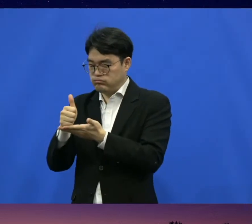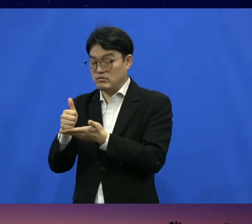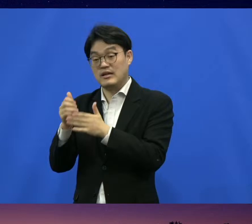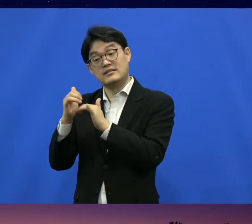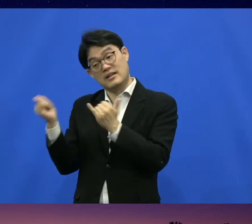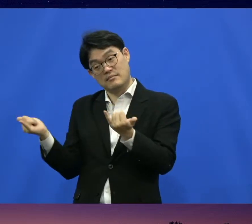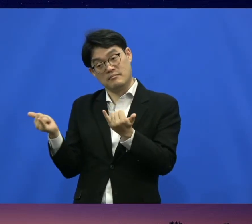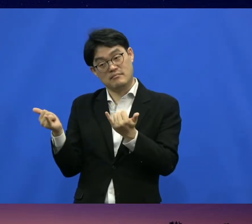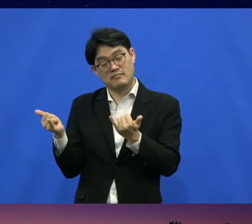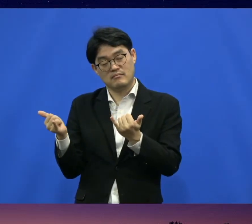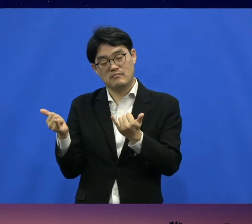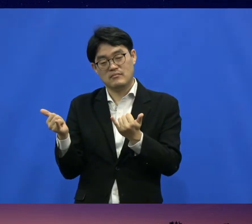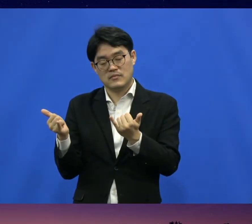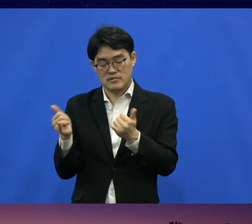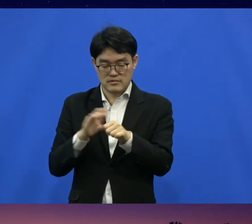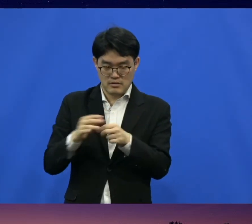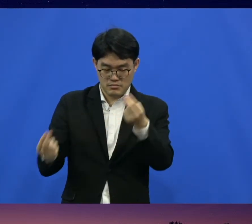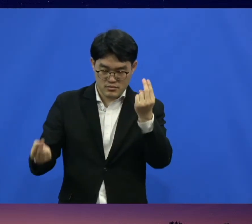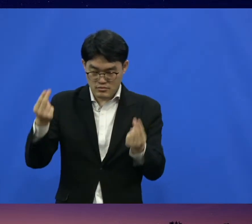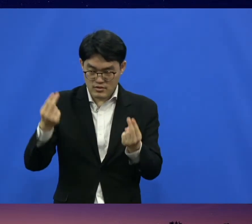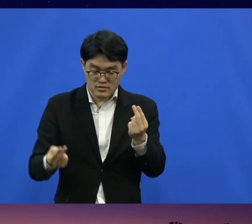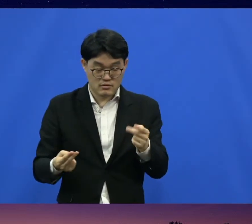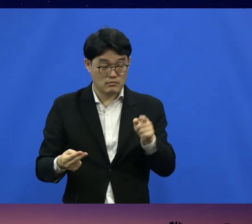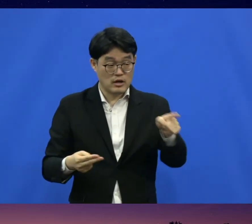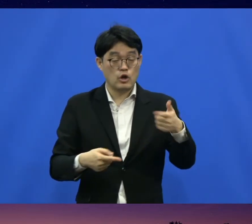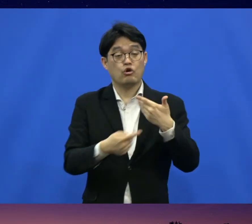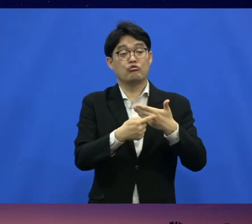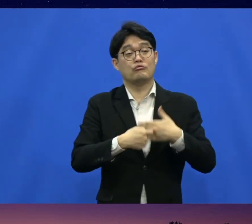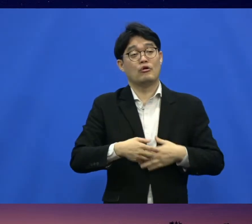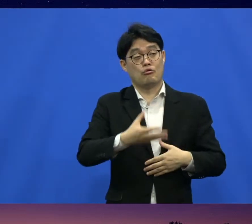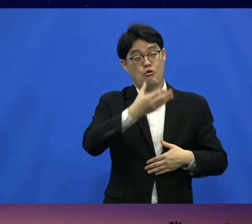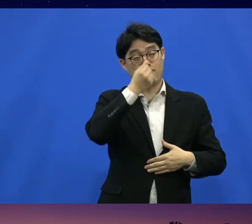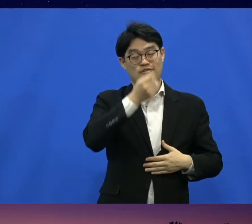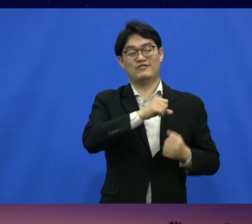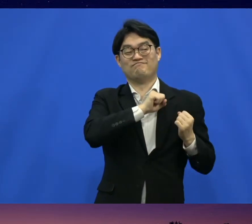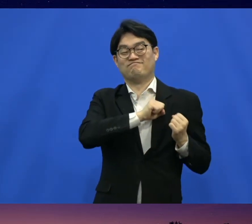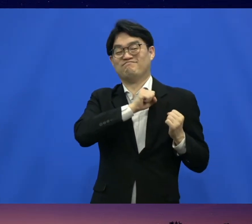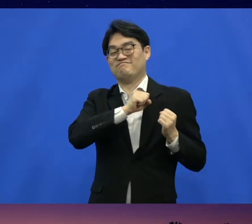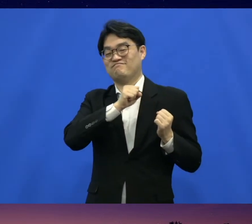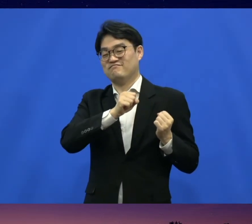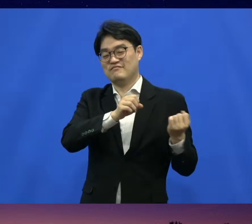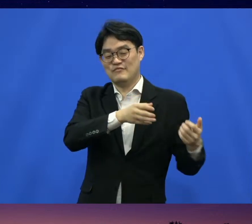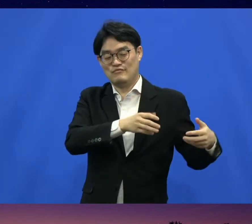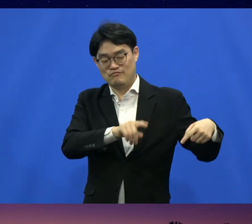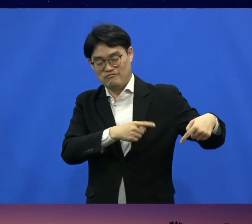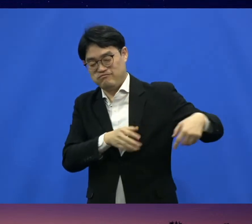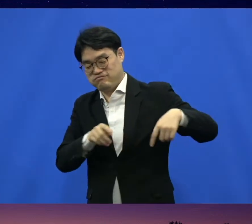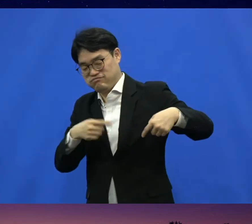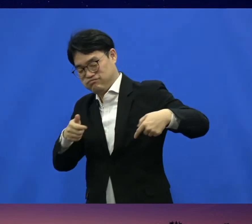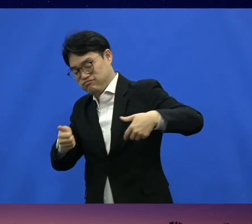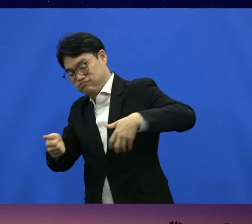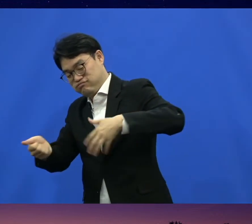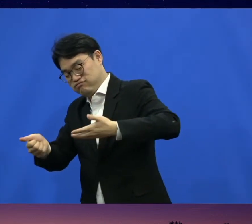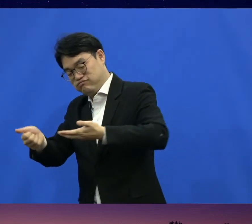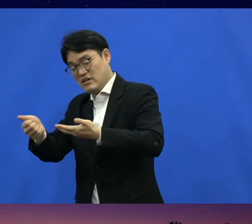것 같지만 오히려 저주를 받았어요. 그런 오베드에돔은 우리가 보기에는